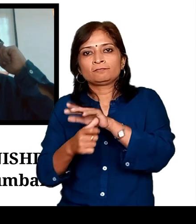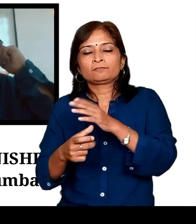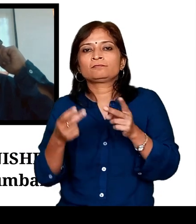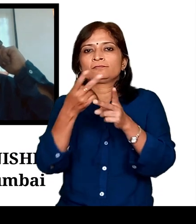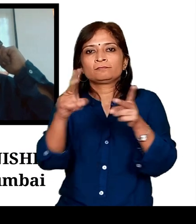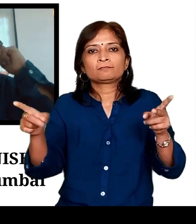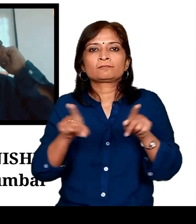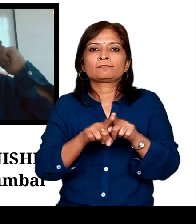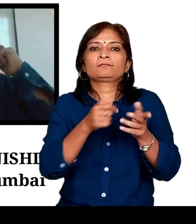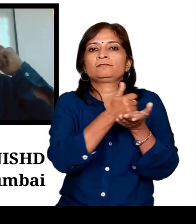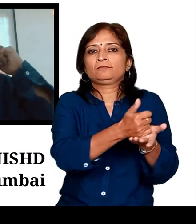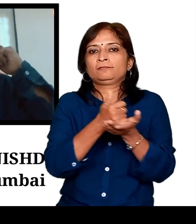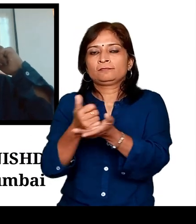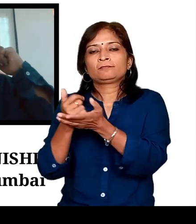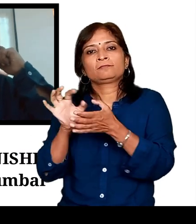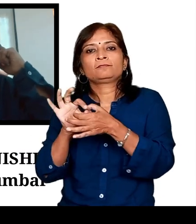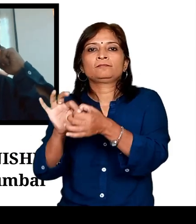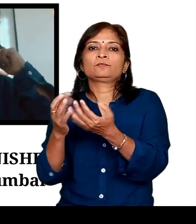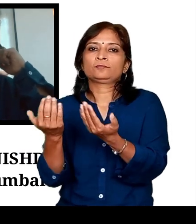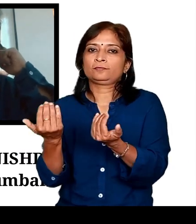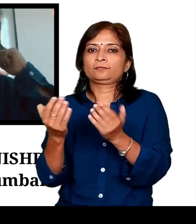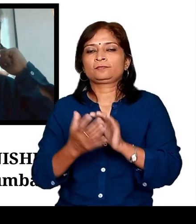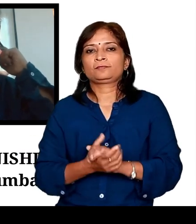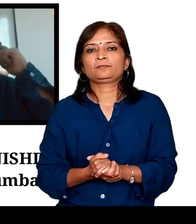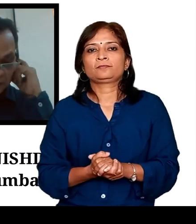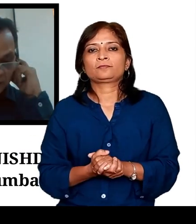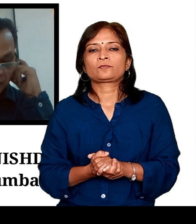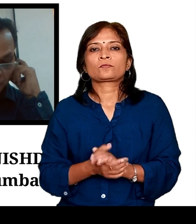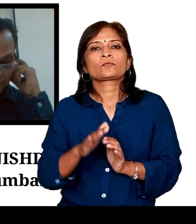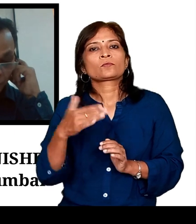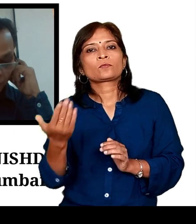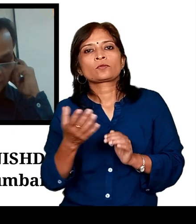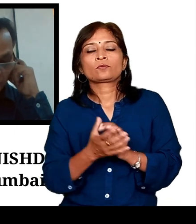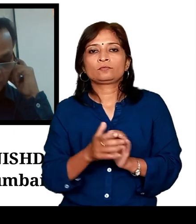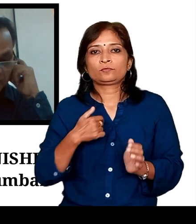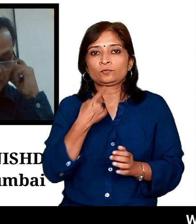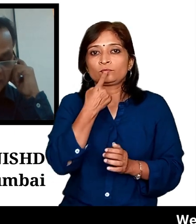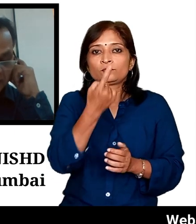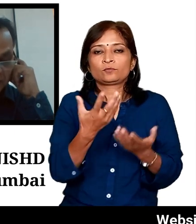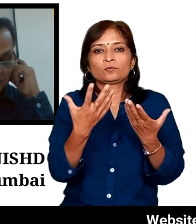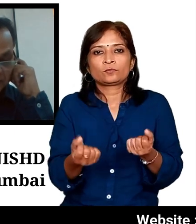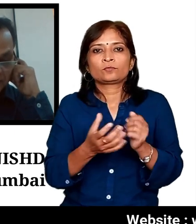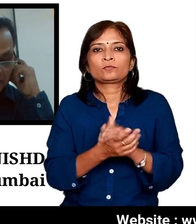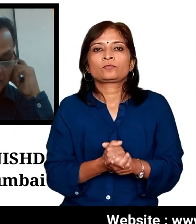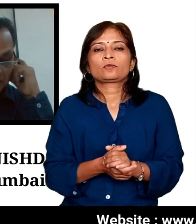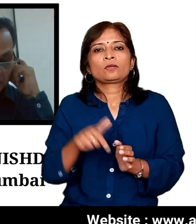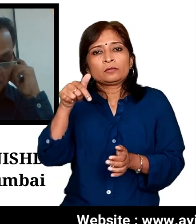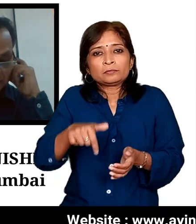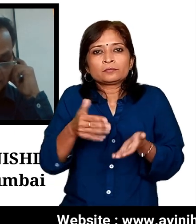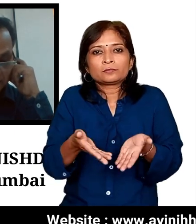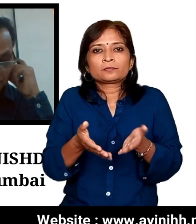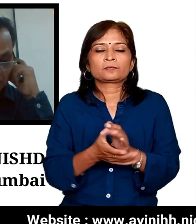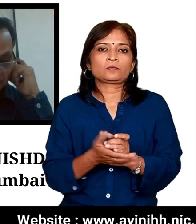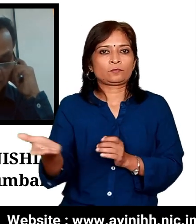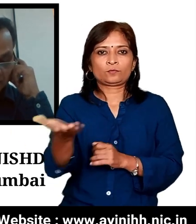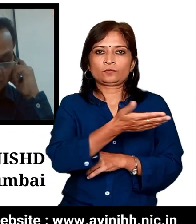तो अलग अलग सर्विसेज को आपको कनेक्ट करा के दे सकते हैं। और मैं बोलना चाहूंगी कि रिसेंटली